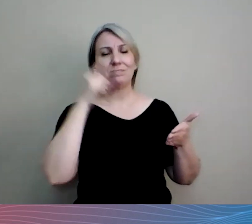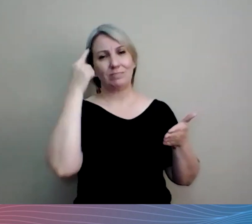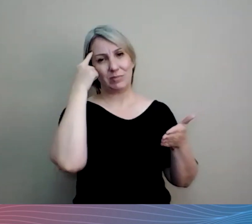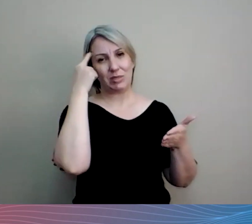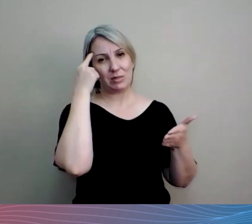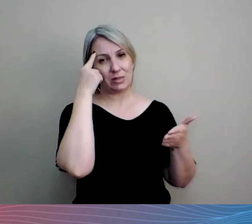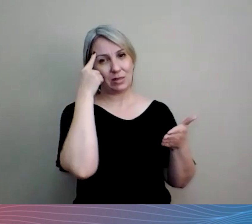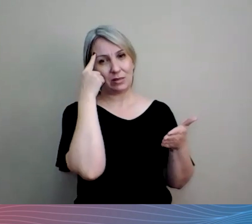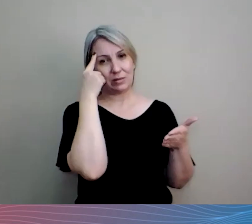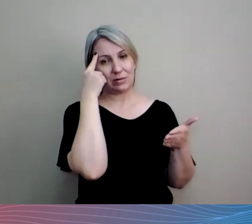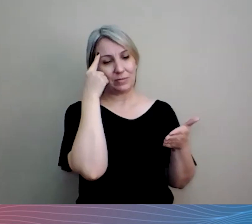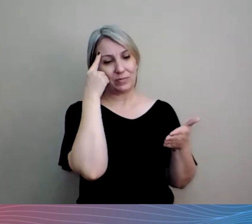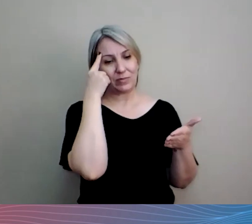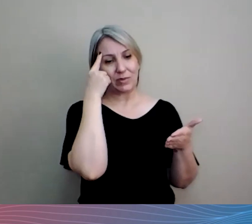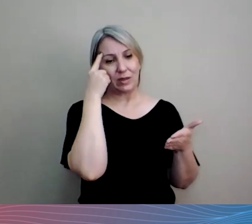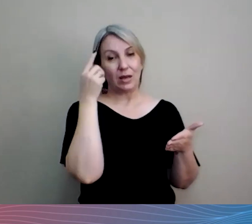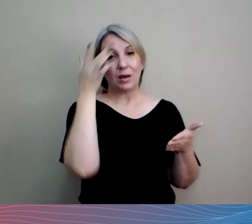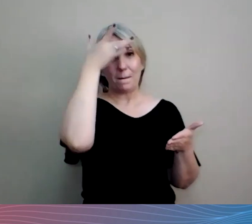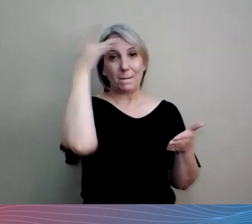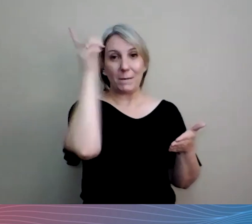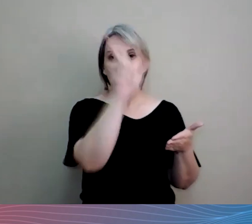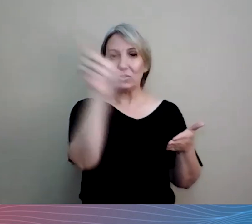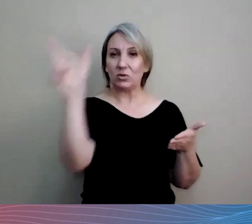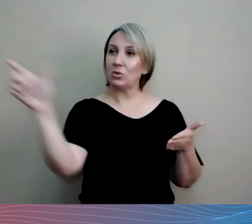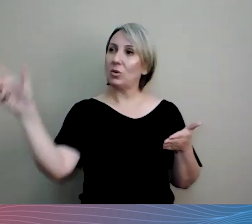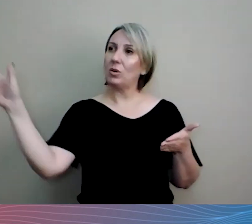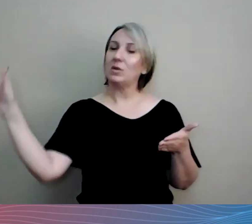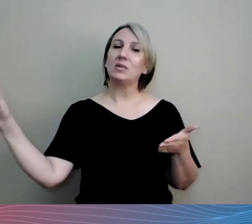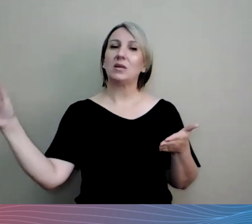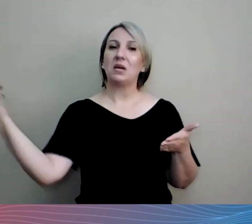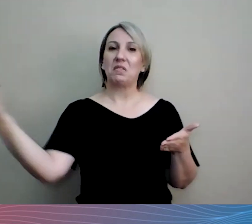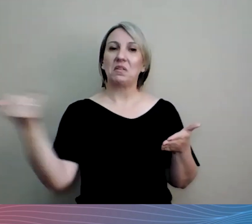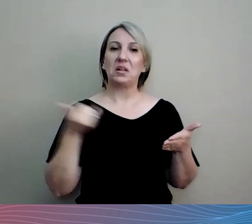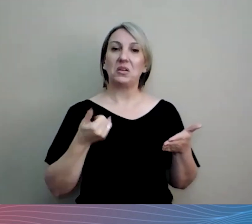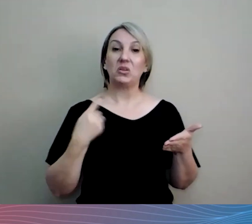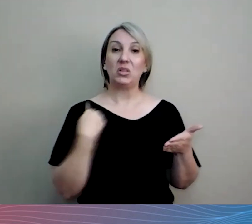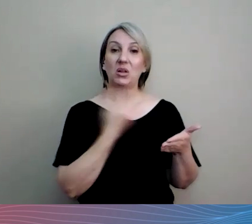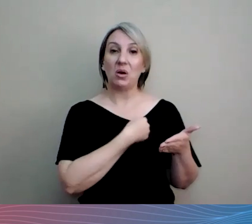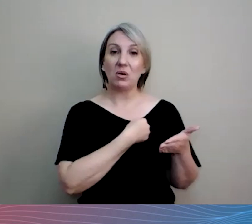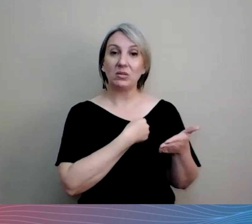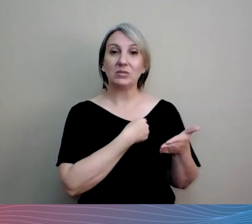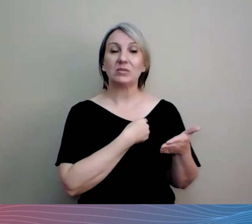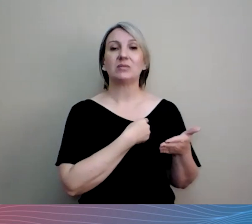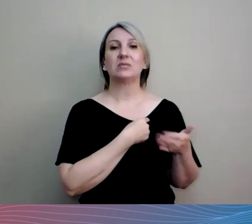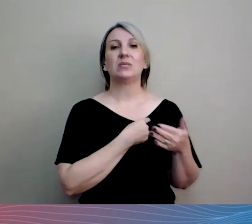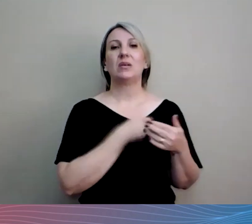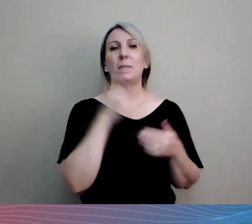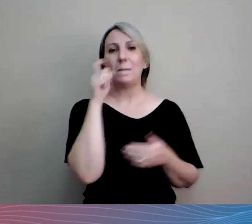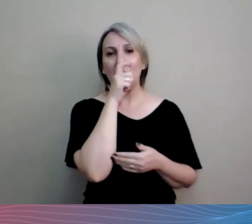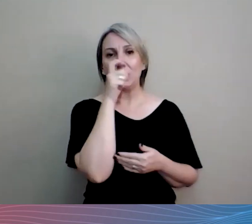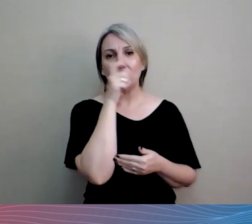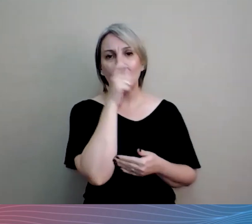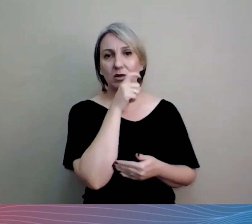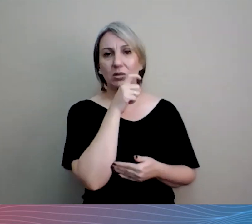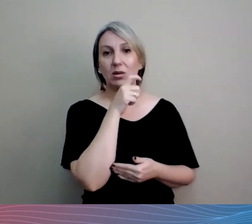nós pregamos heresia com relação à Trindade, com relação a uma série de coisas, né? Aí eu provei para essa